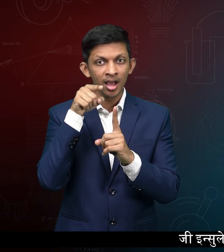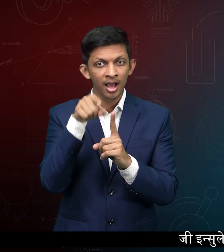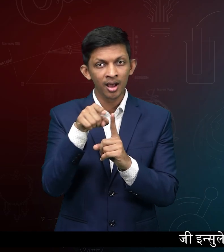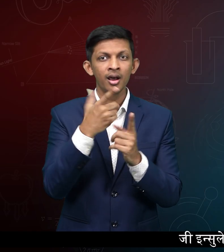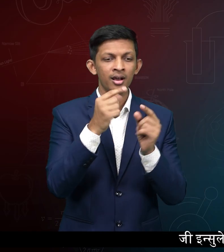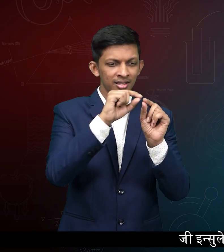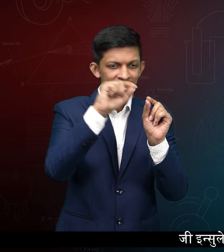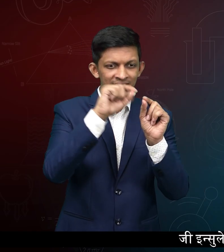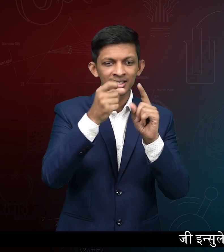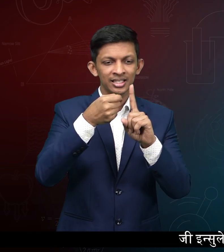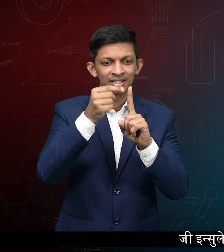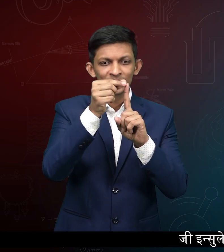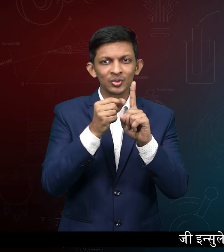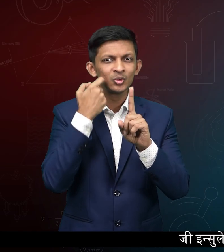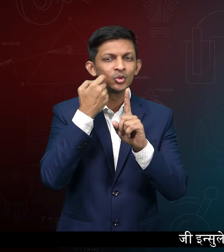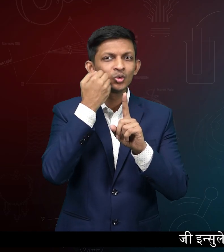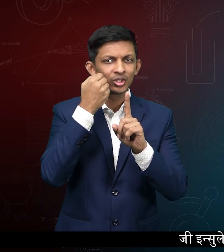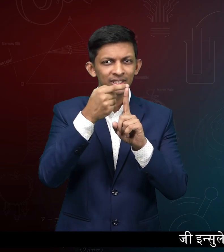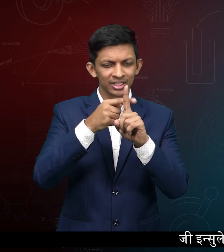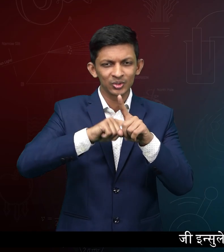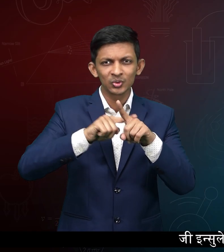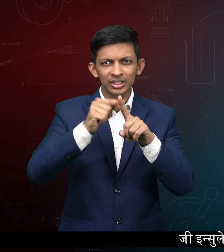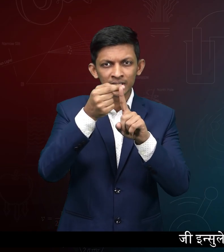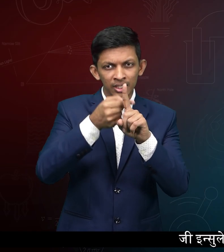इन्सुलेटेड तांबे ताराने बनलेली आहे.